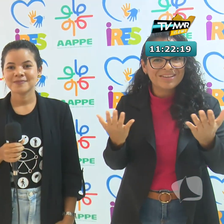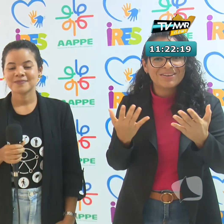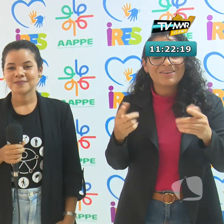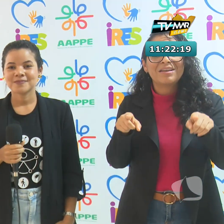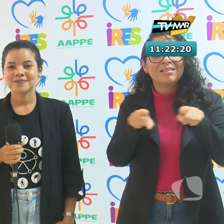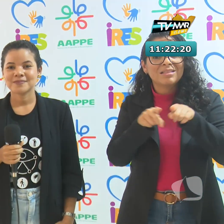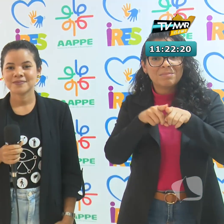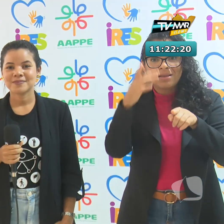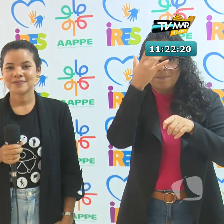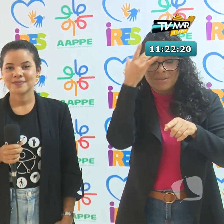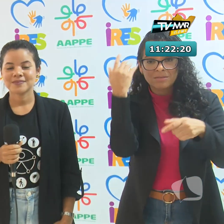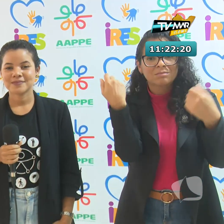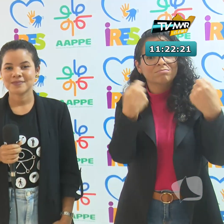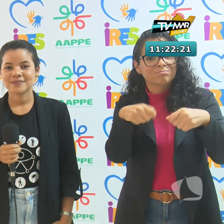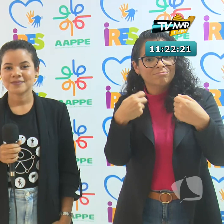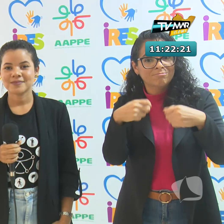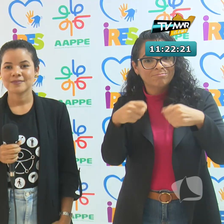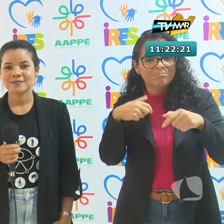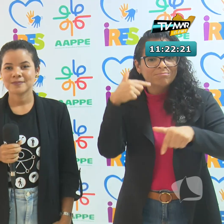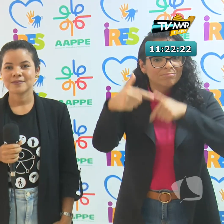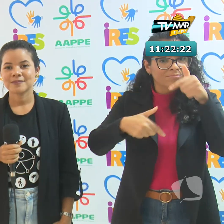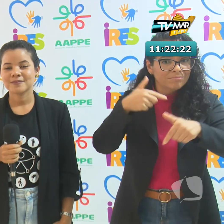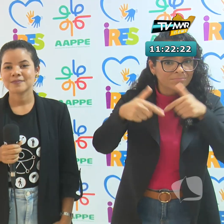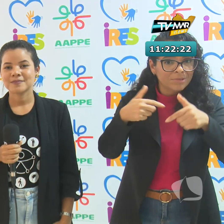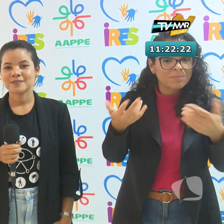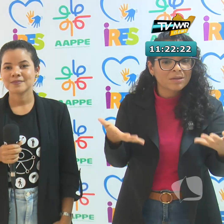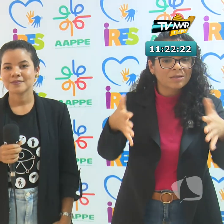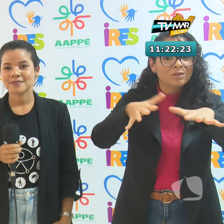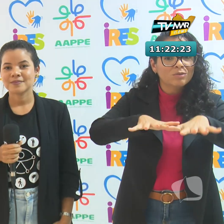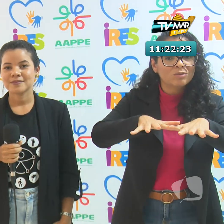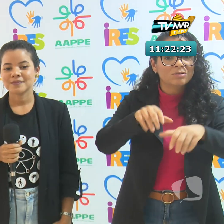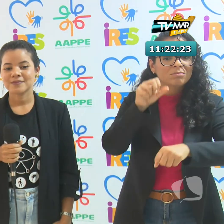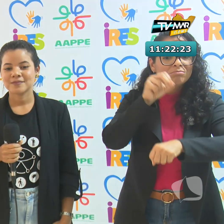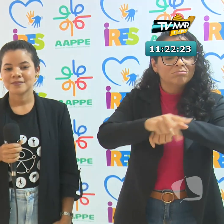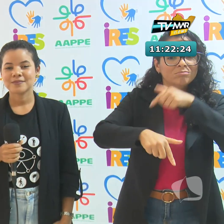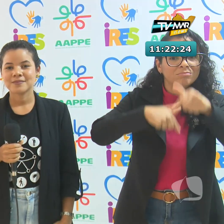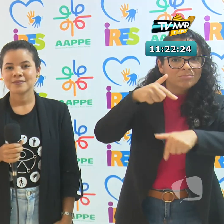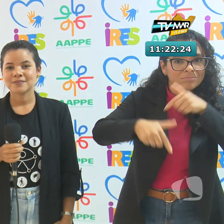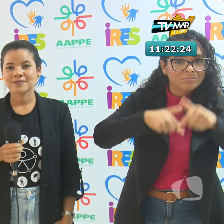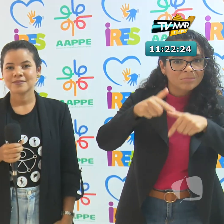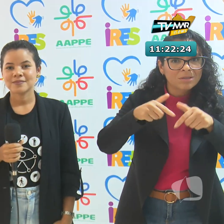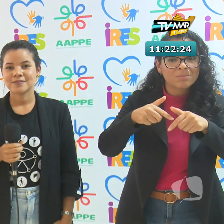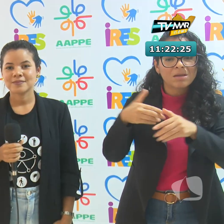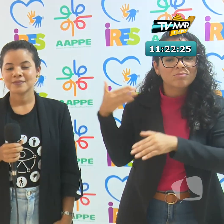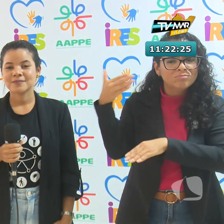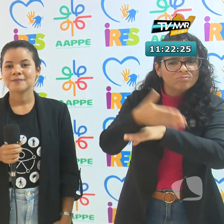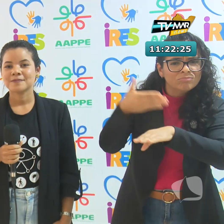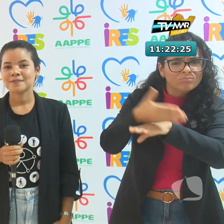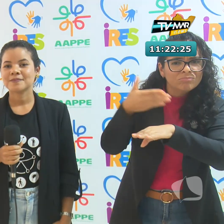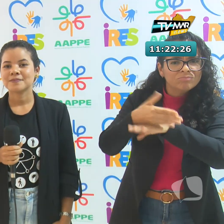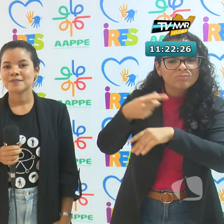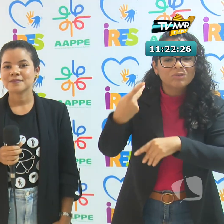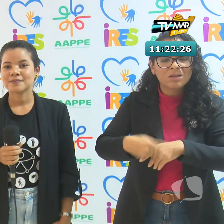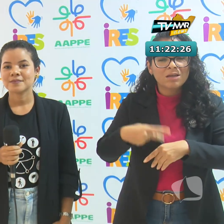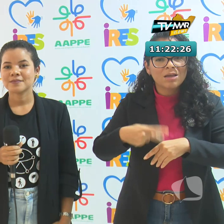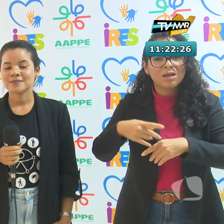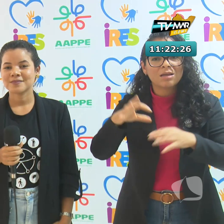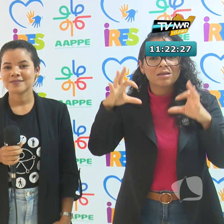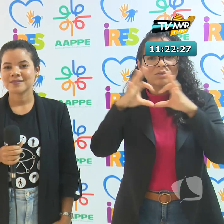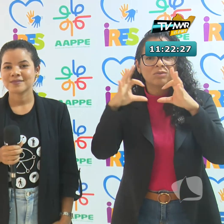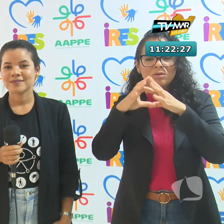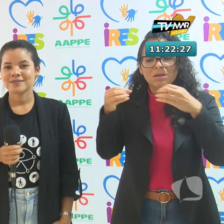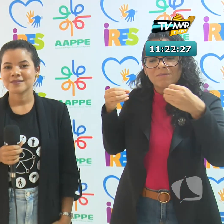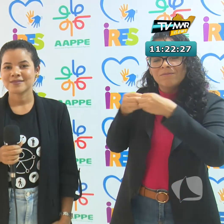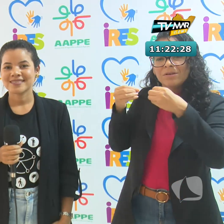que precisam desse trabalho, desses espaços, dessa inclusão, da empregabilidade, para vir até aqui, que é pertinho, fica bem vizinho aqui do